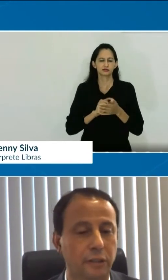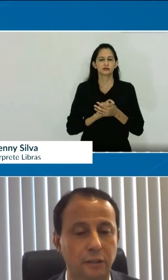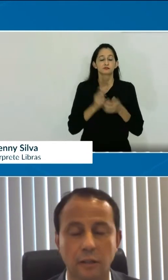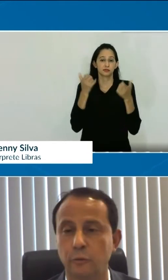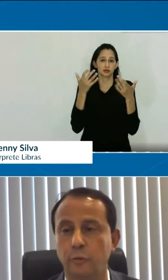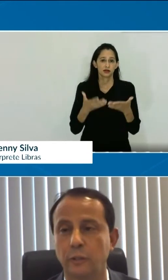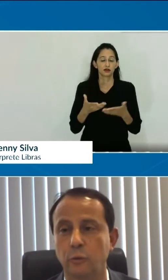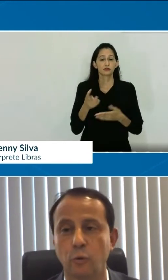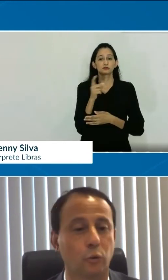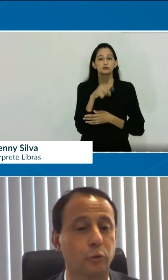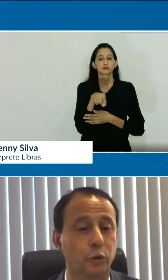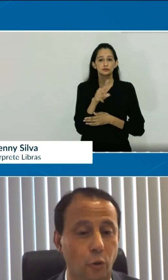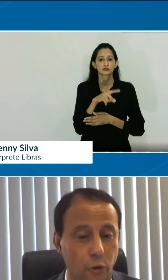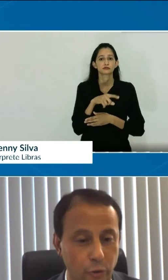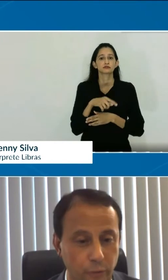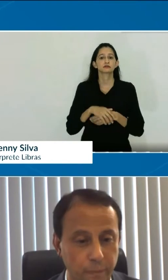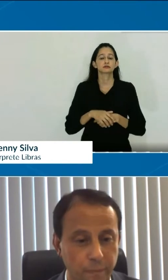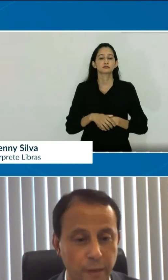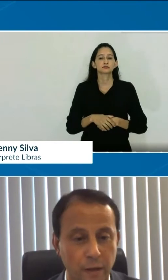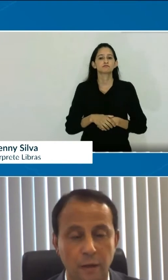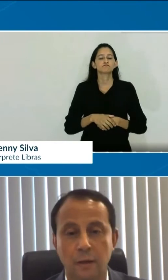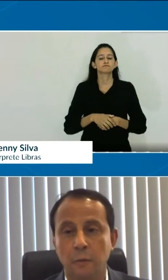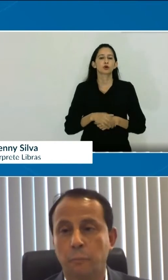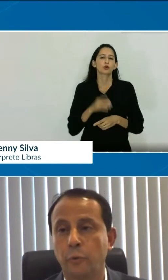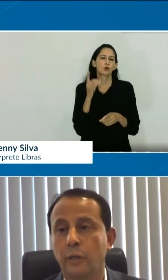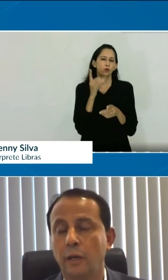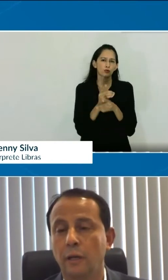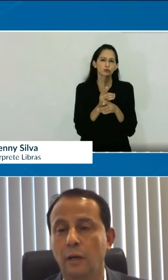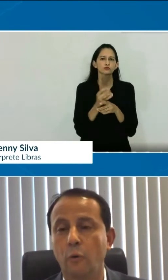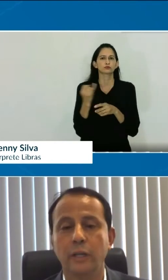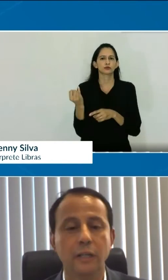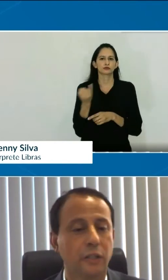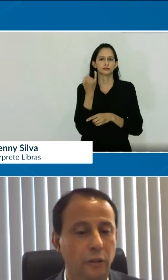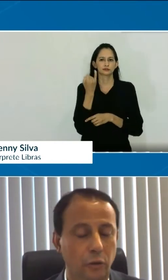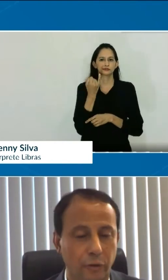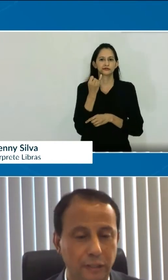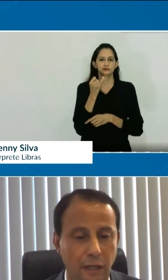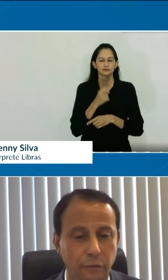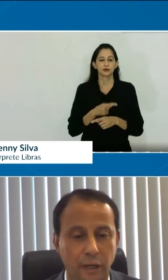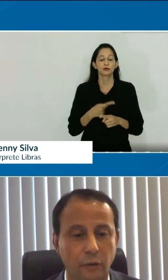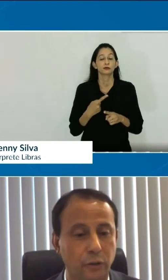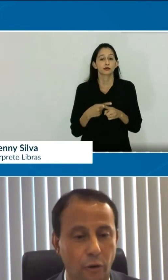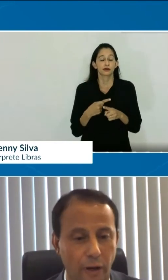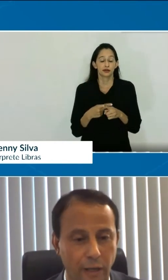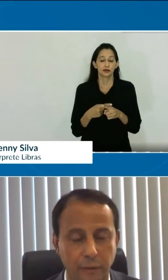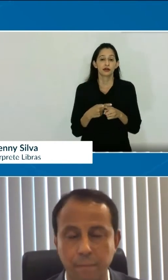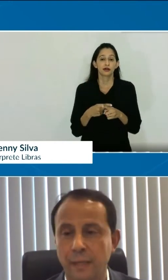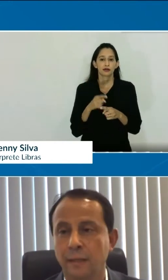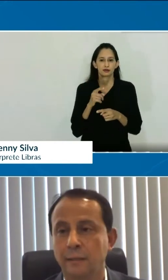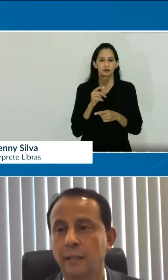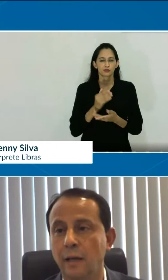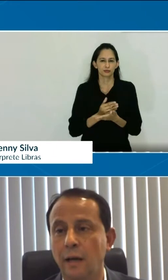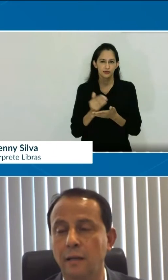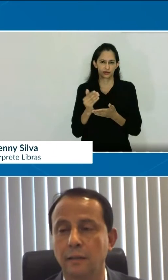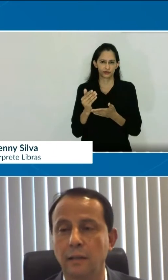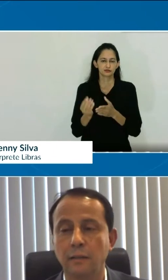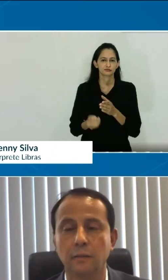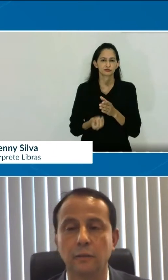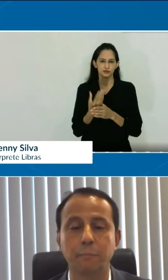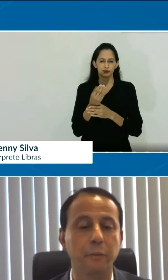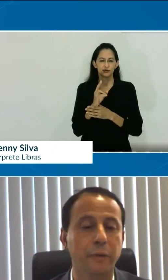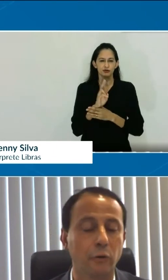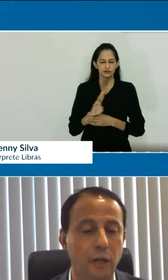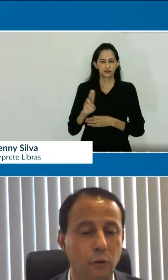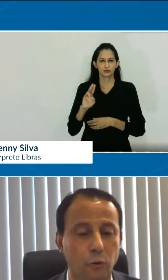que vocês estão fazendo um encontro histórico, porque a origem da Universidade Federal de Roraima se dá